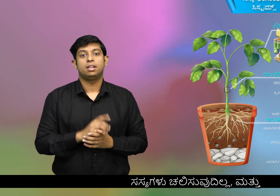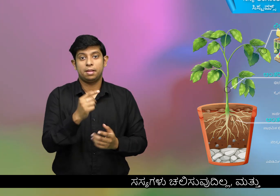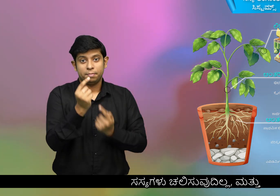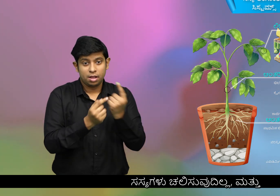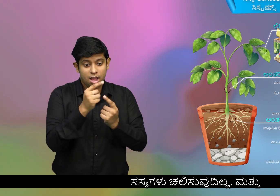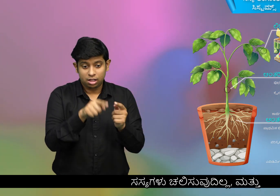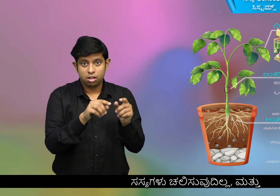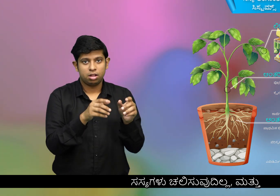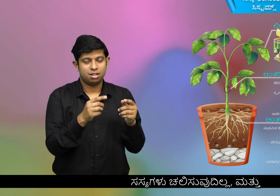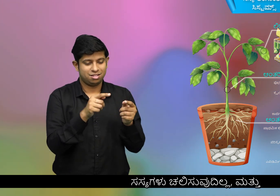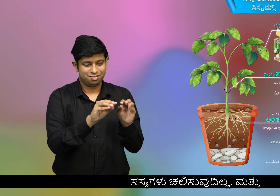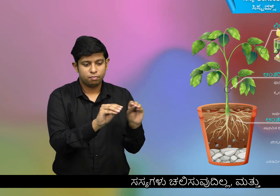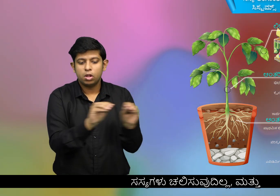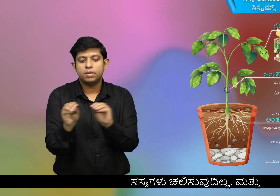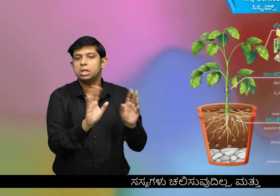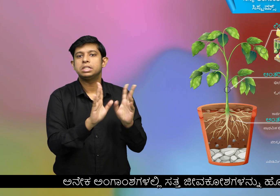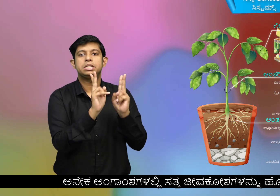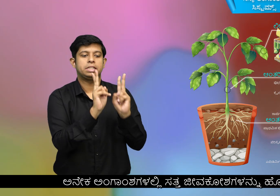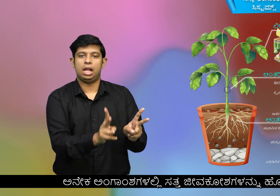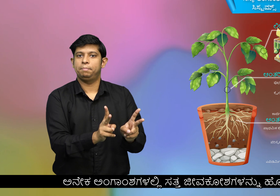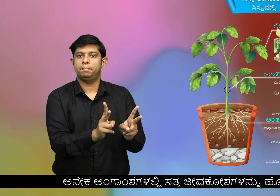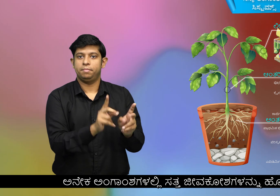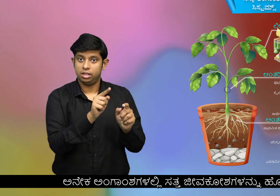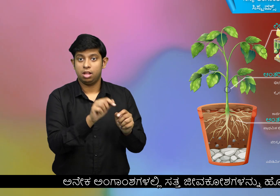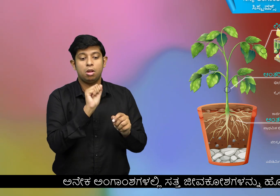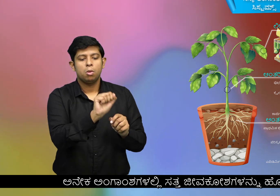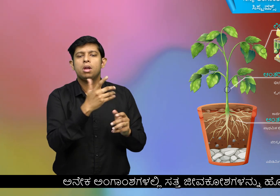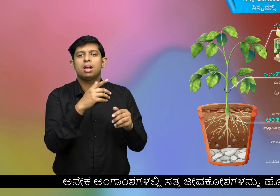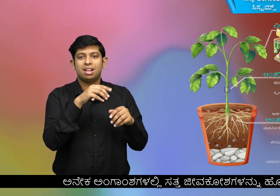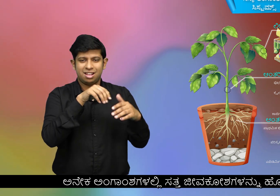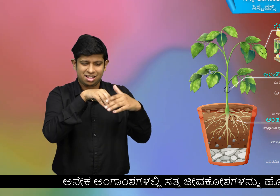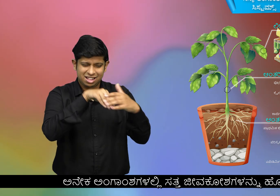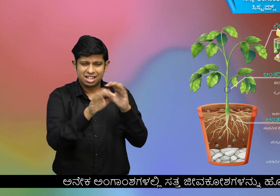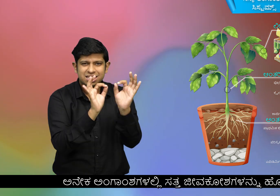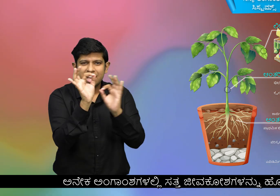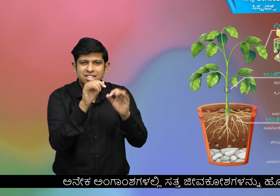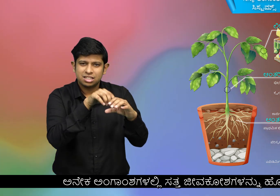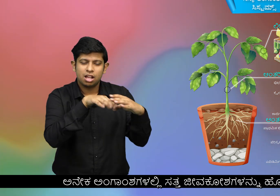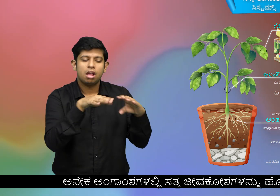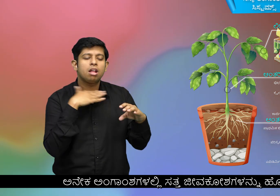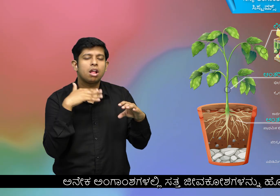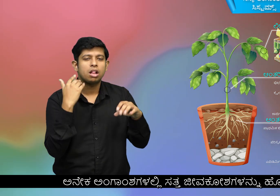ಸಸ್ಯಗಳು ಚಲಿಸುವುದಿಲ್ಲ ಮತ್ತು ಅನೇಕ ಅಂಗಾಂಶಗಳಲ್ಲಿ ಸತ್ತ ಜೀವಕೋಶಗಳನ್ನು ಹೊಂದಿರುತ್ತವೆ.